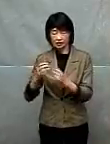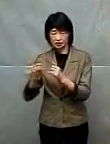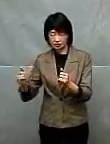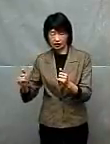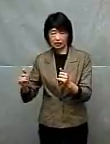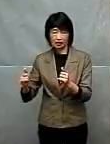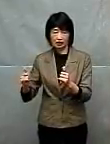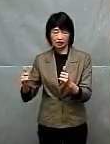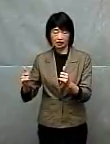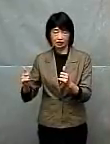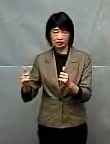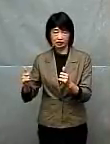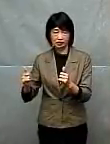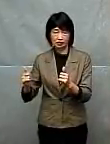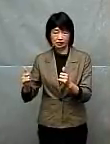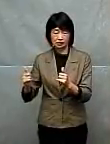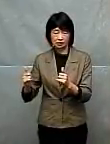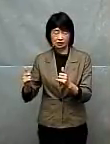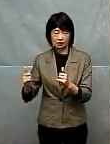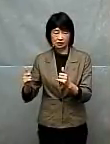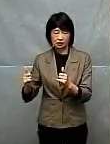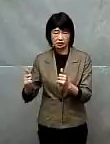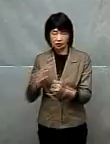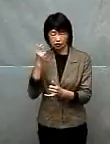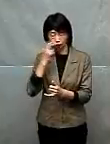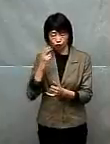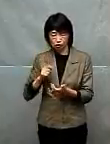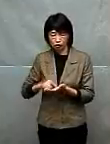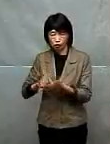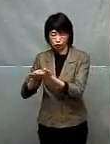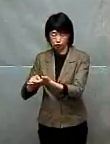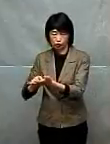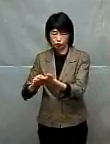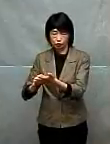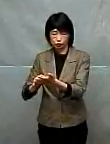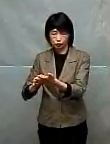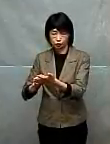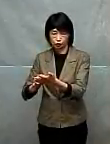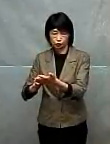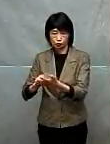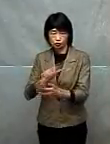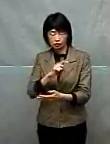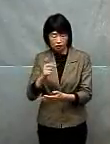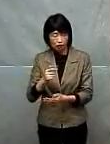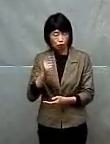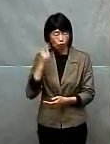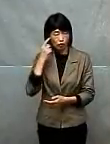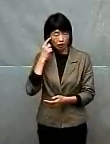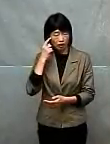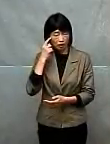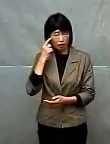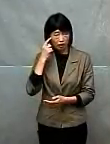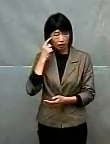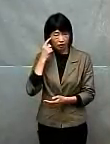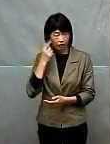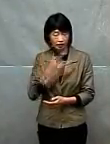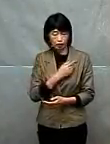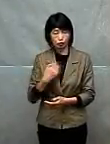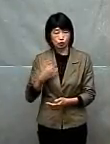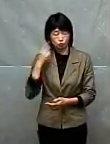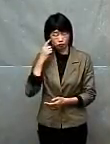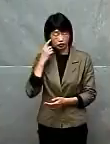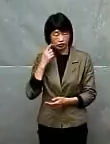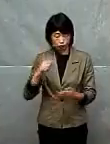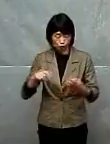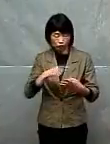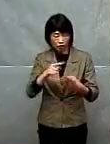よりも、また第三者の調査を要請したりというようなことも考えられるのかなとは思うんですがそういったことは全く検討